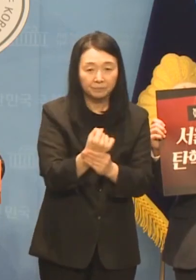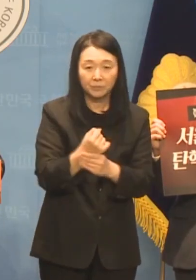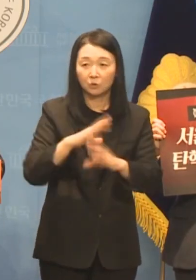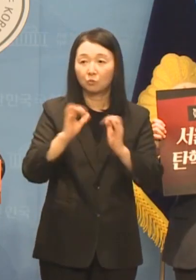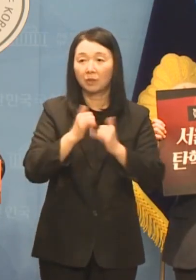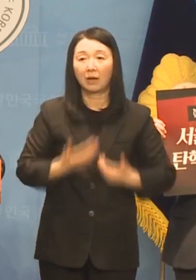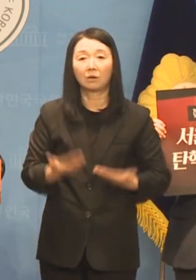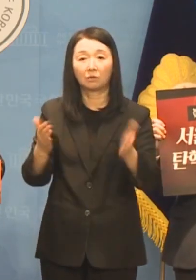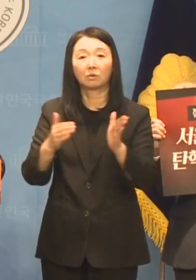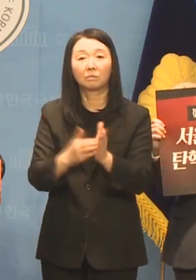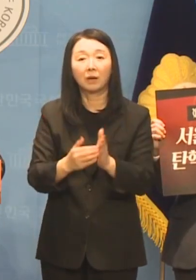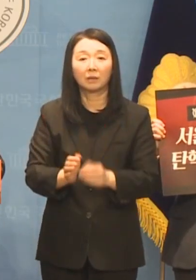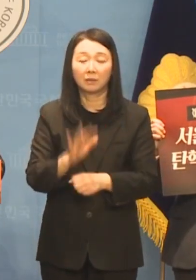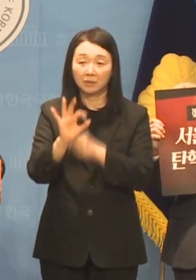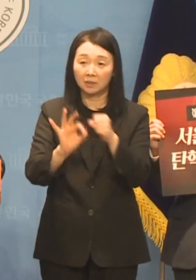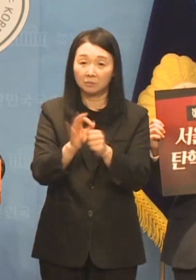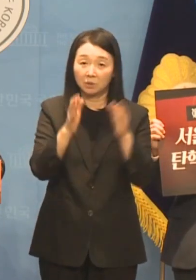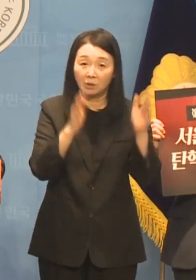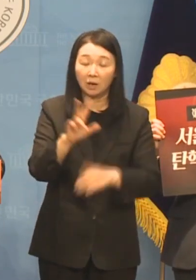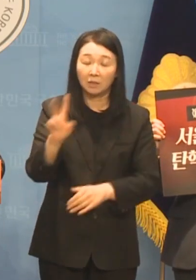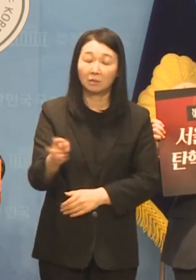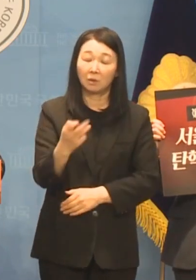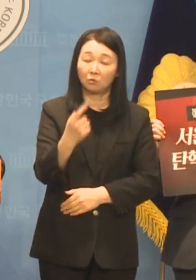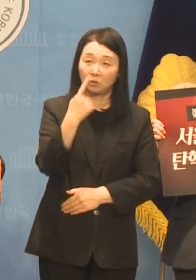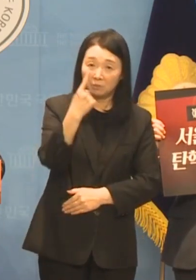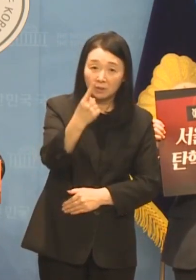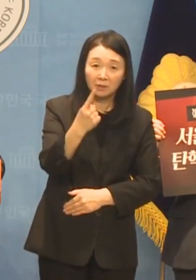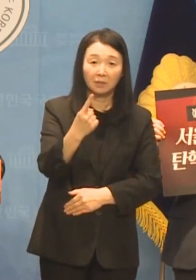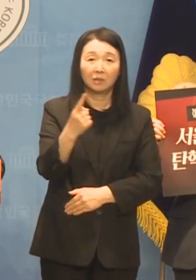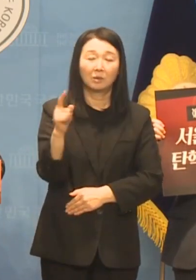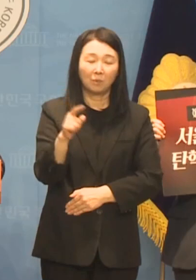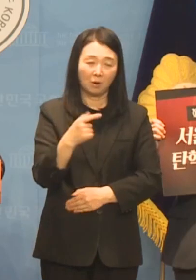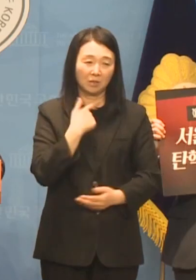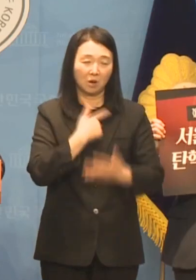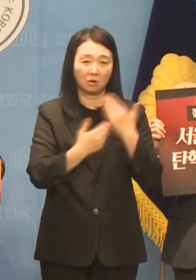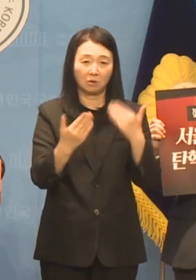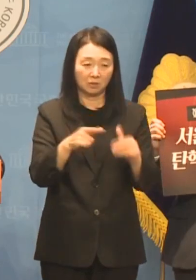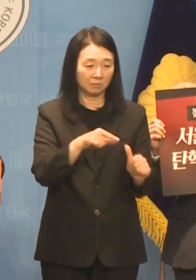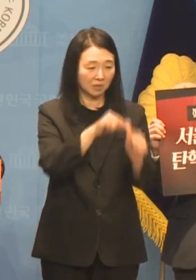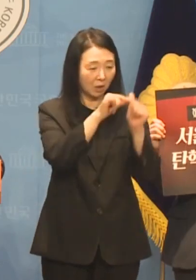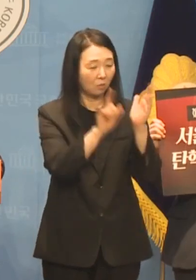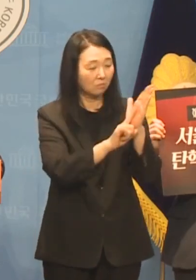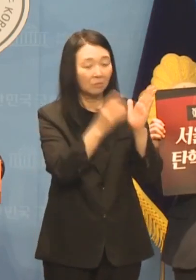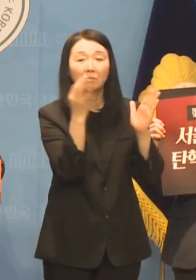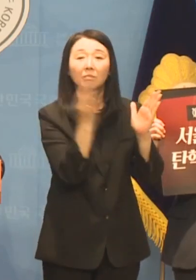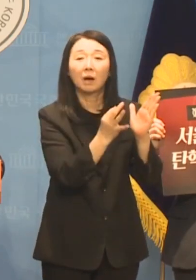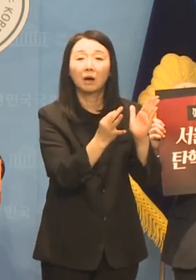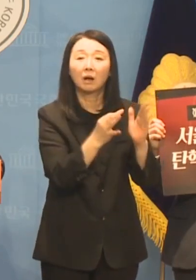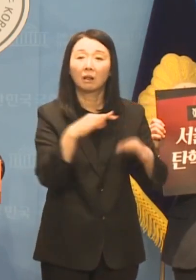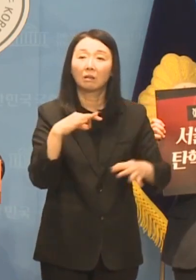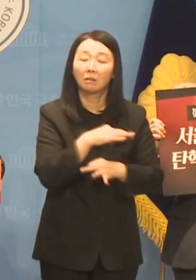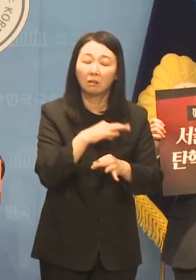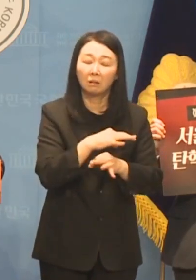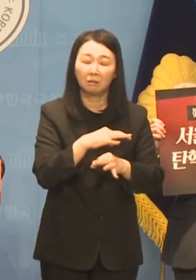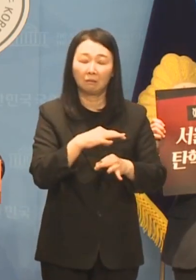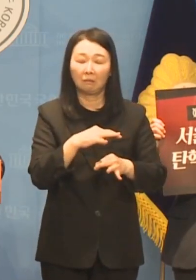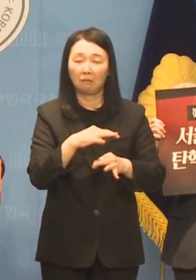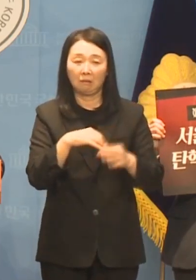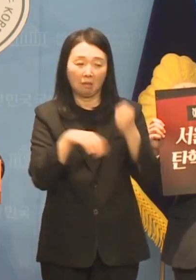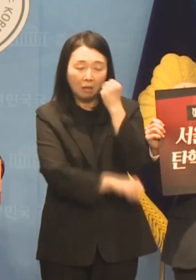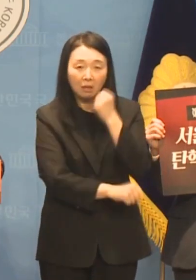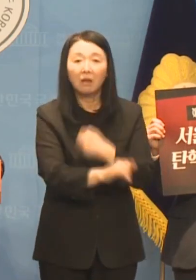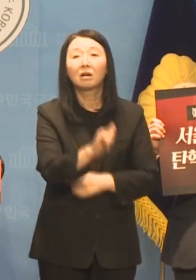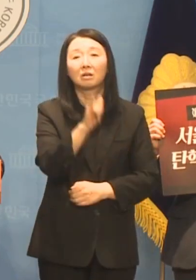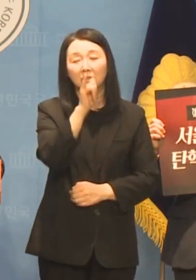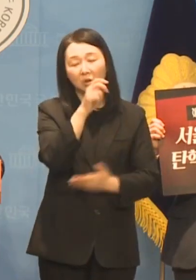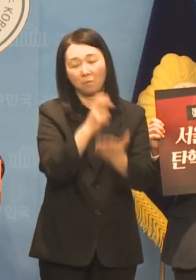10년간 291차례에 진행한 경력직 공무원 채용 전부에서 비리나 규정 위반이 있었던